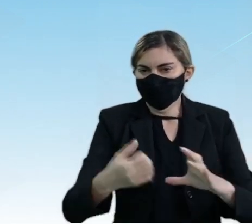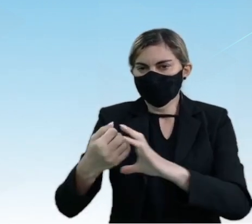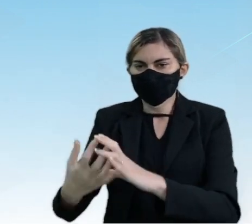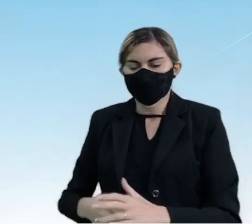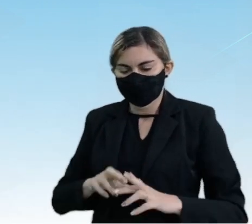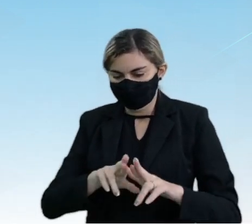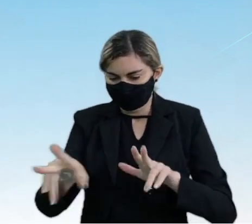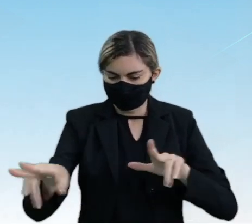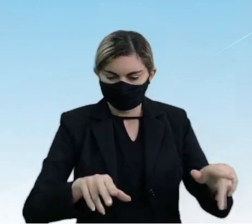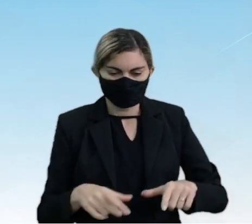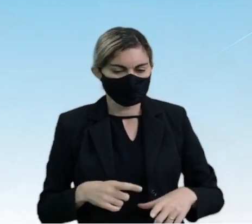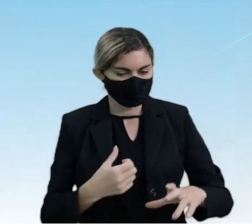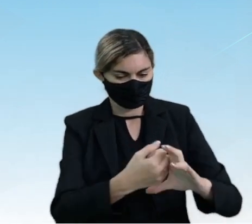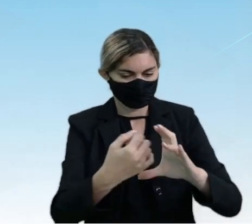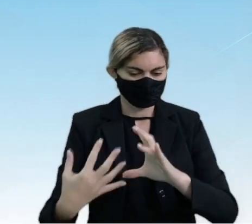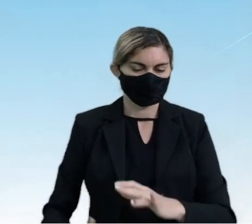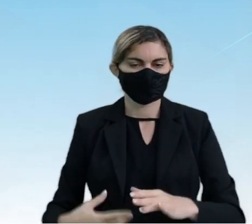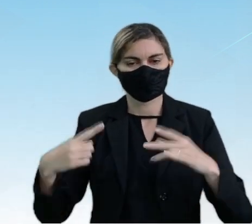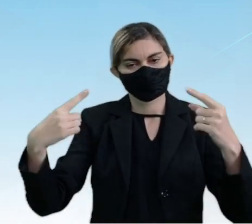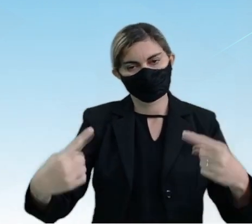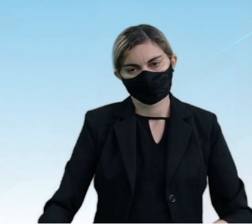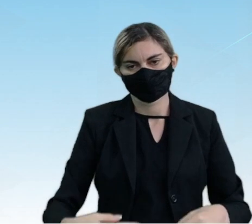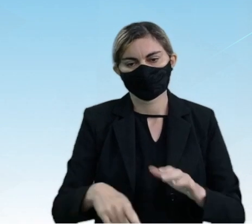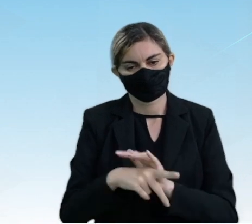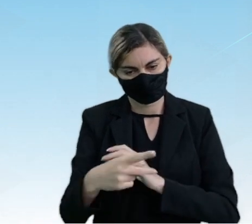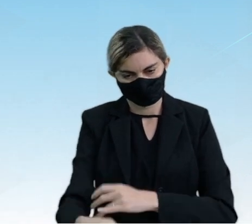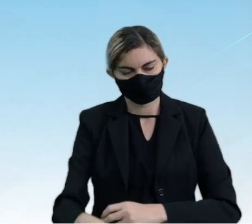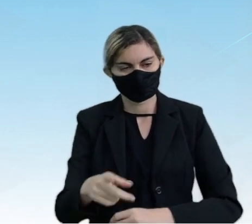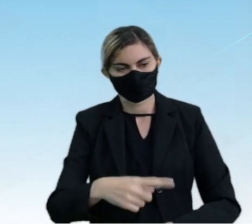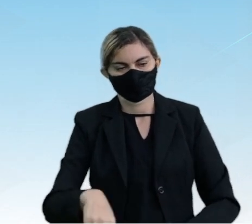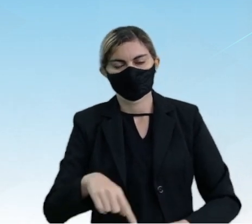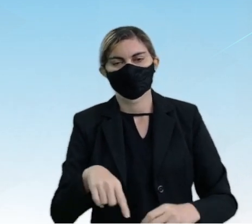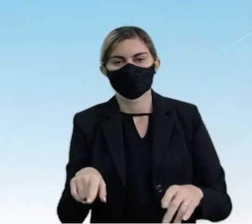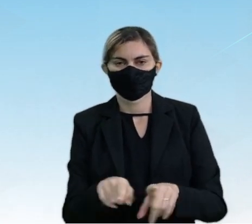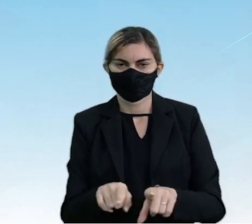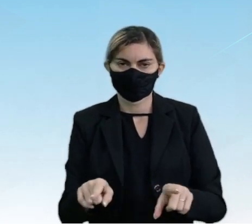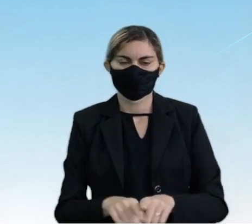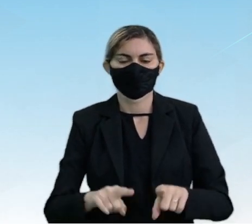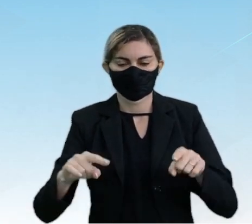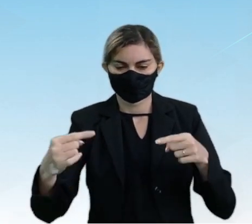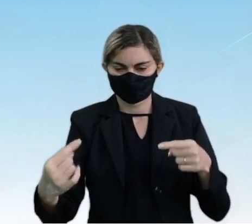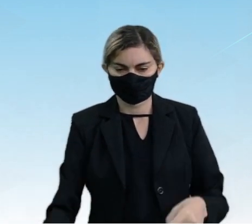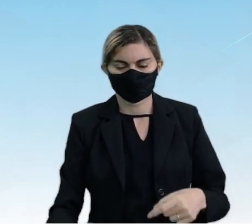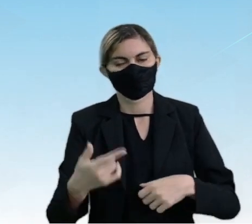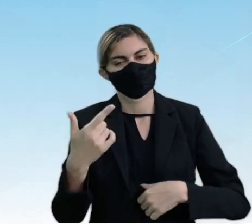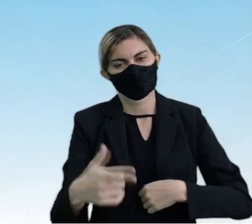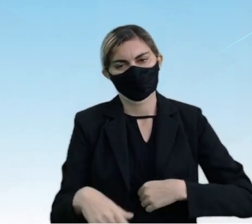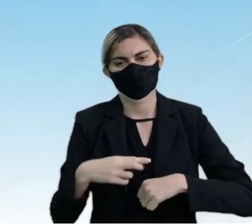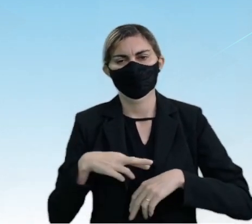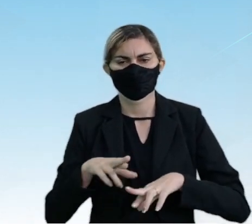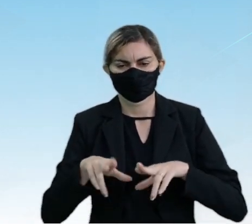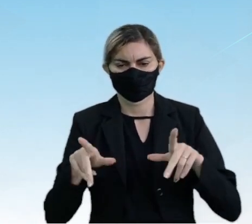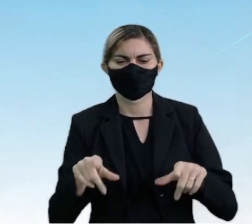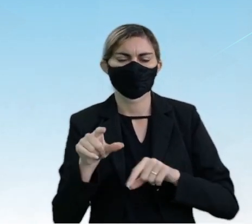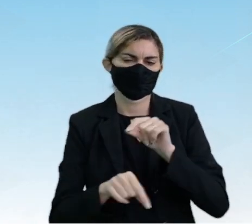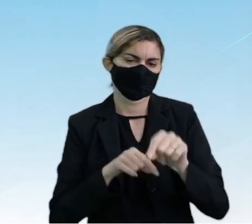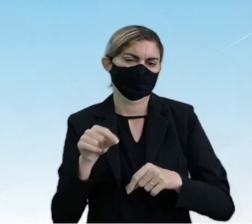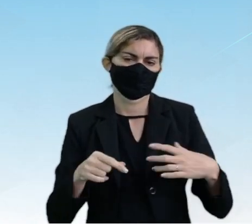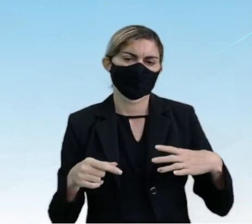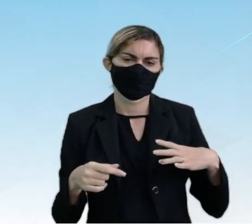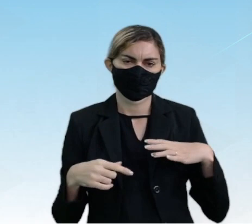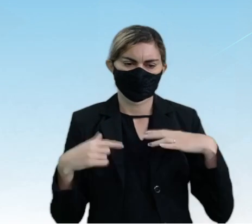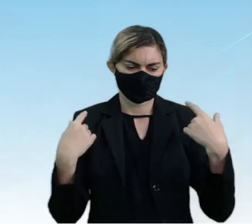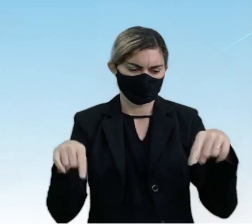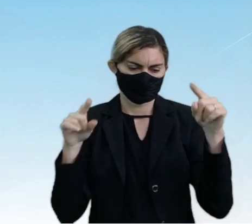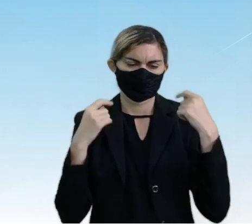mais diversos possíveis. E a ginástica ela fazia parte também daqueles jogos ali, também repetindo, bem diferente do que é a ginástica